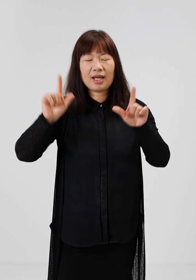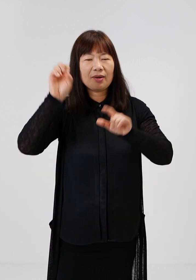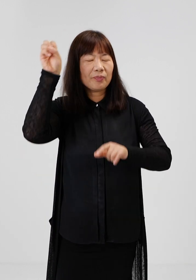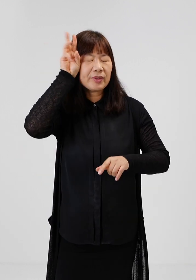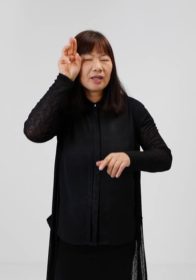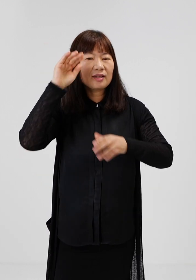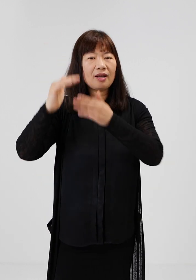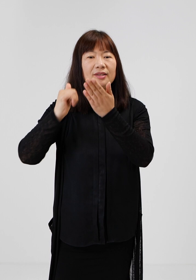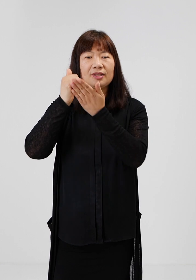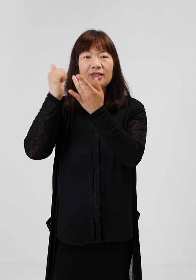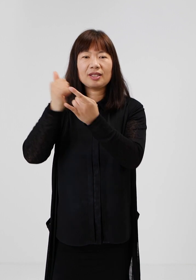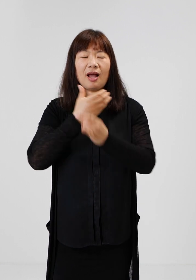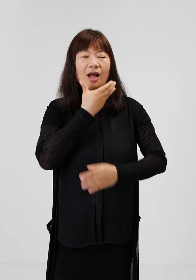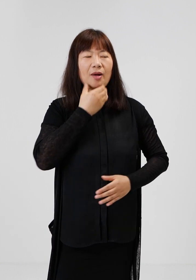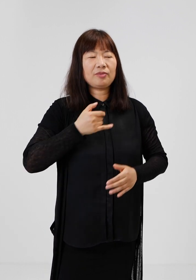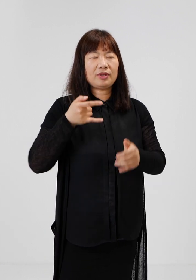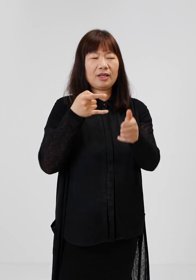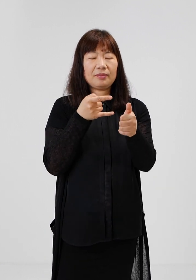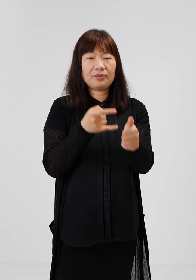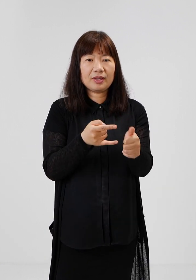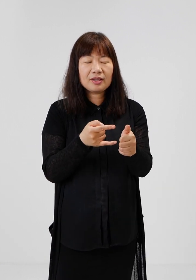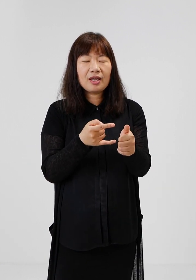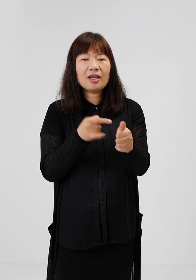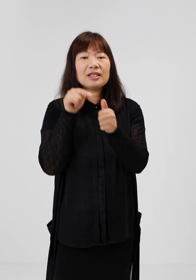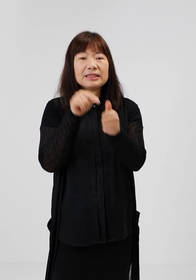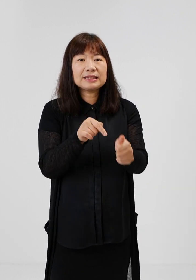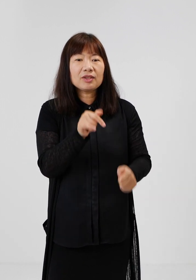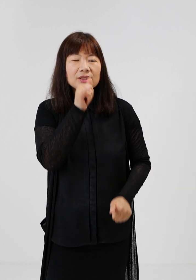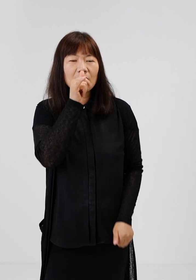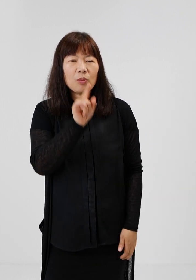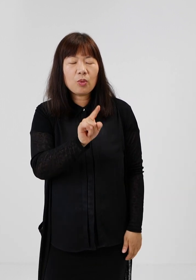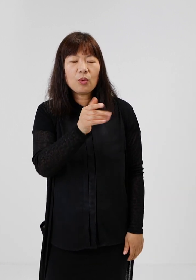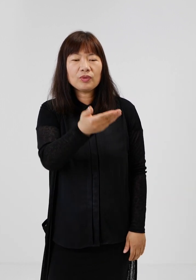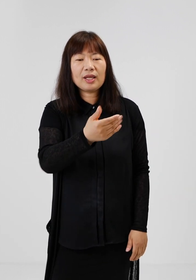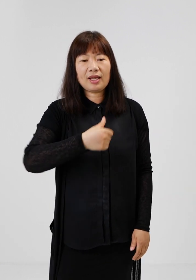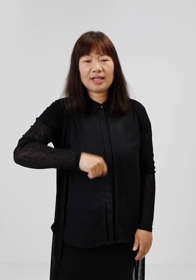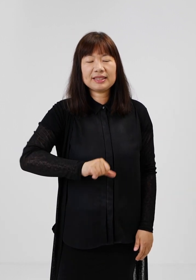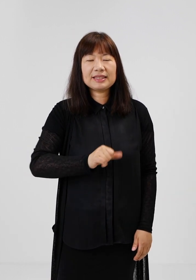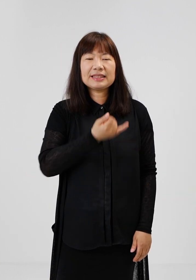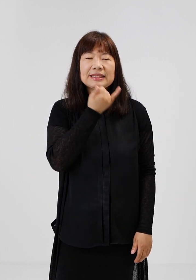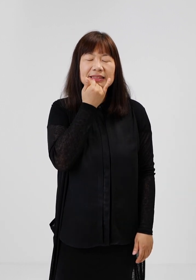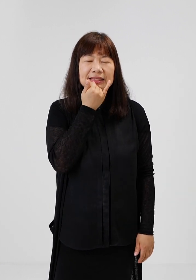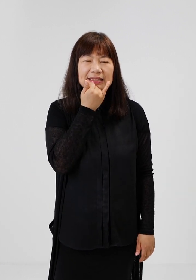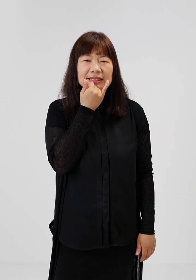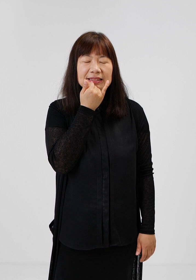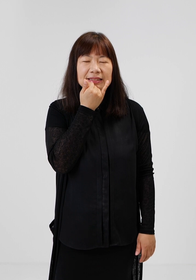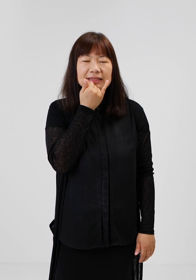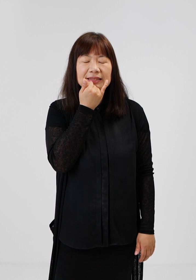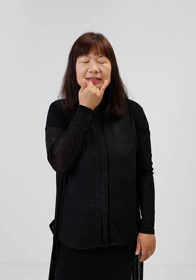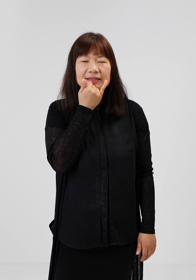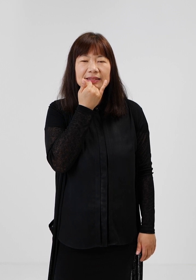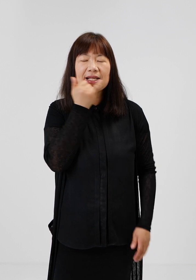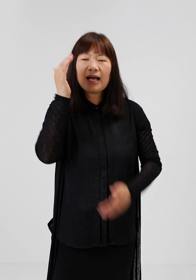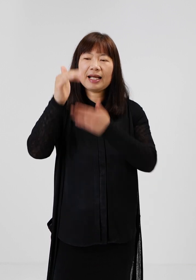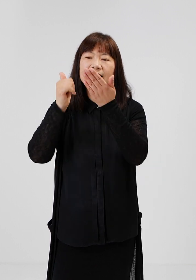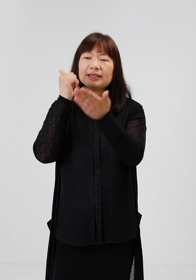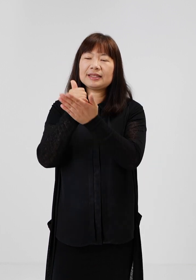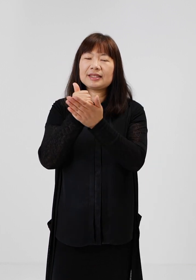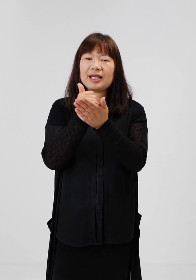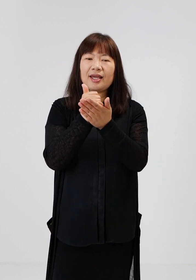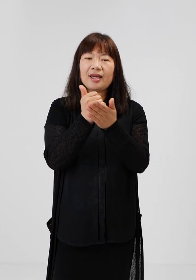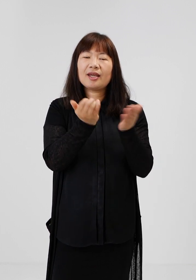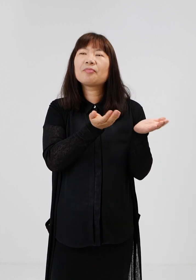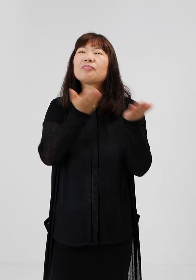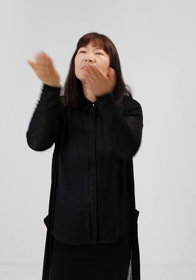갑자기 하나님께서 아브라함에게 뭘 해요? 네 아들 이삭을 바치라. 번제단에